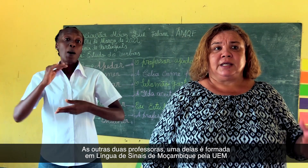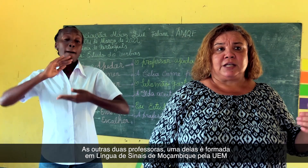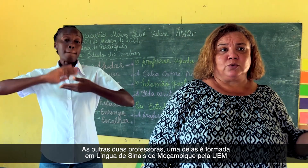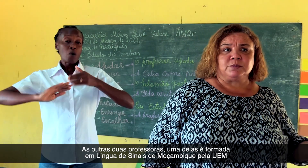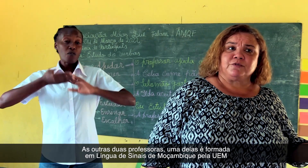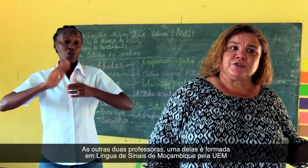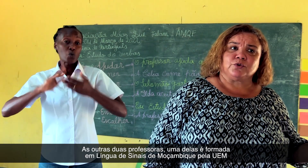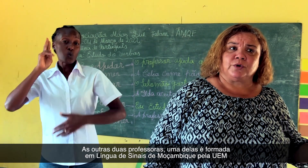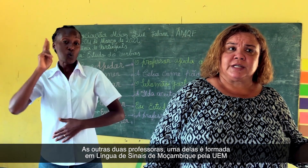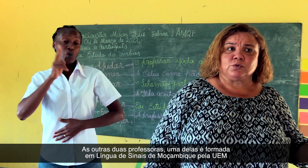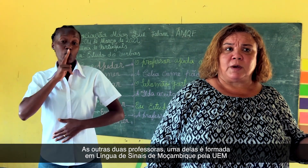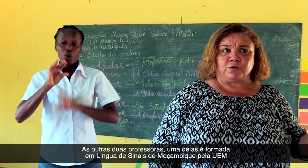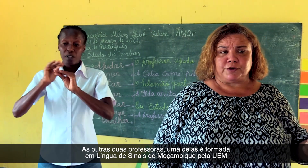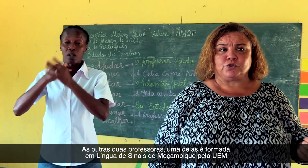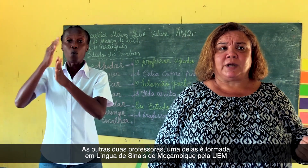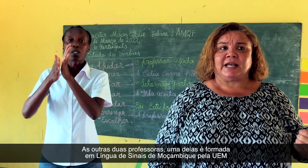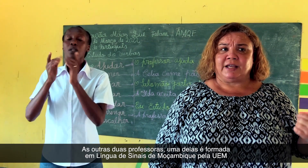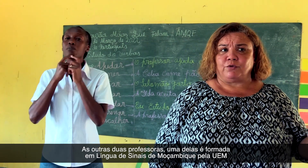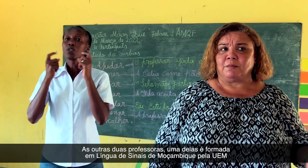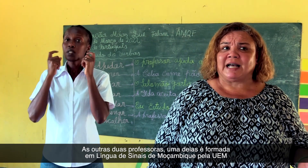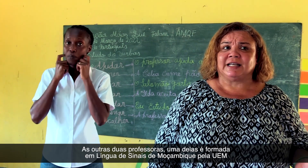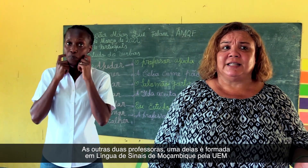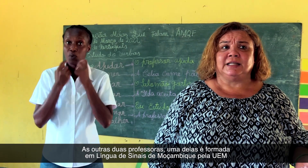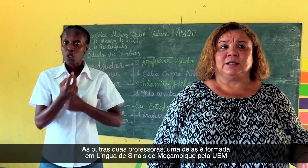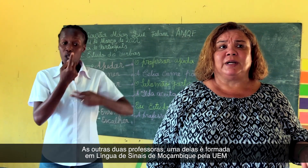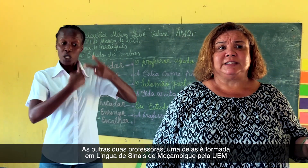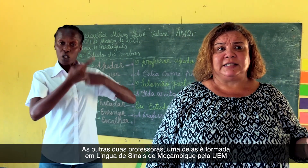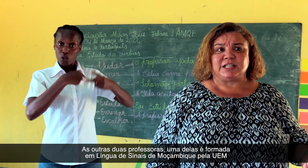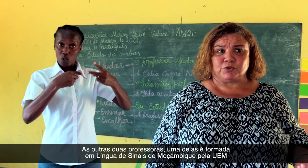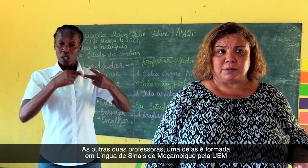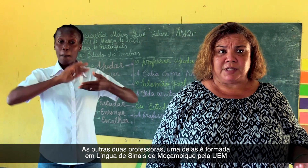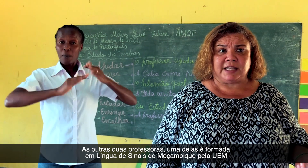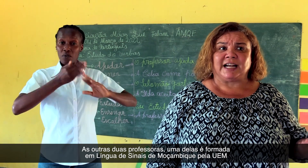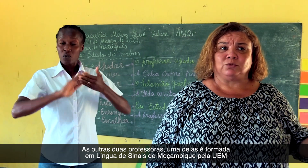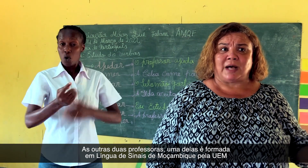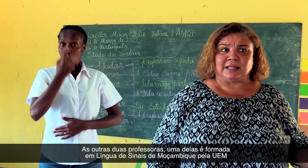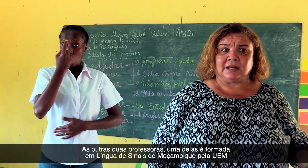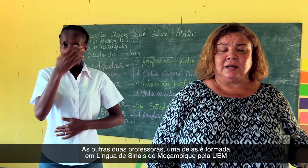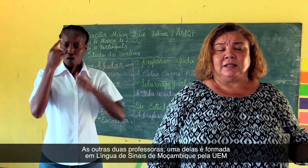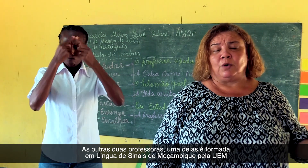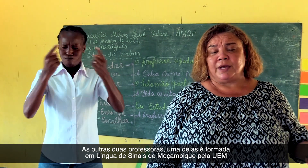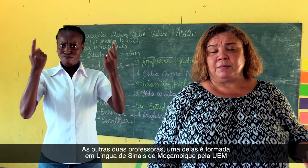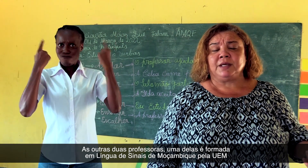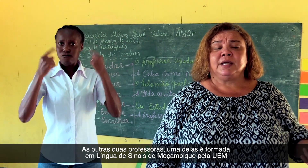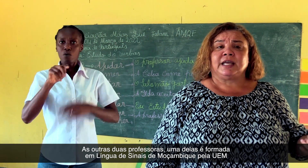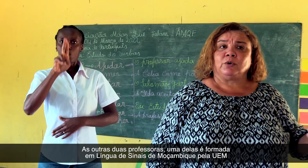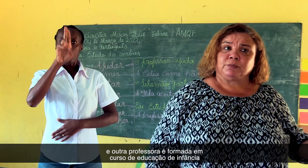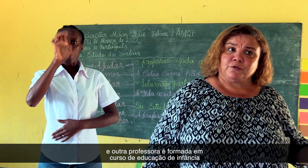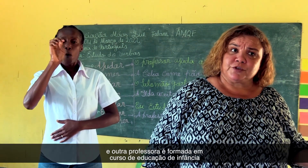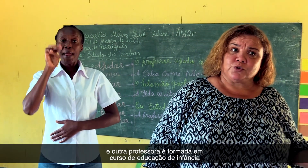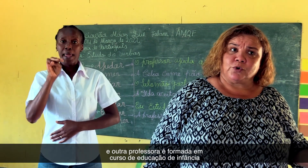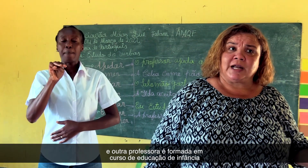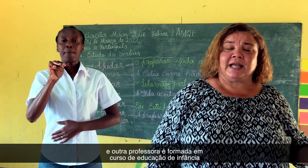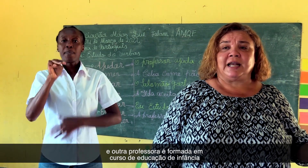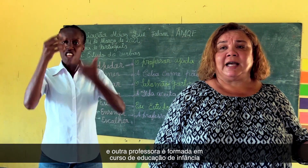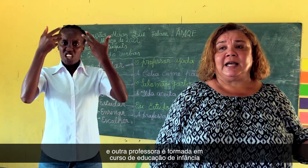E as duas professoras, uma professora, ela é formada em língua de sinal de Moçambique, é graduada da UEM, e a outra